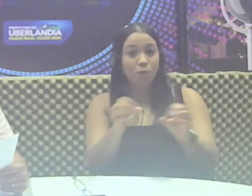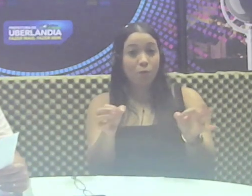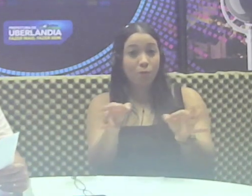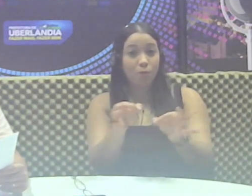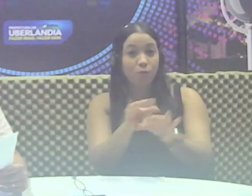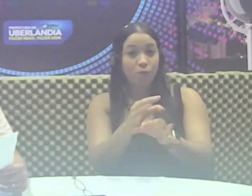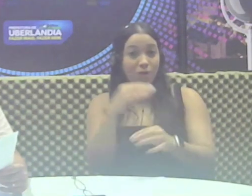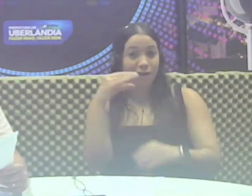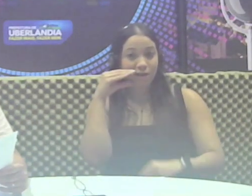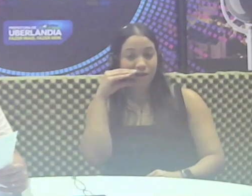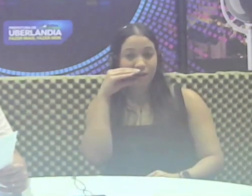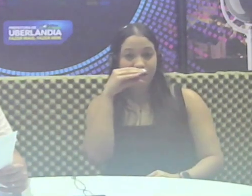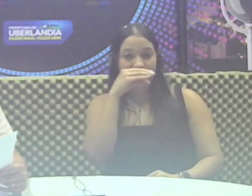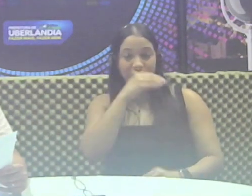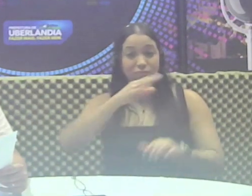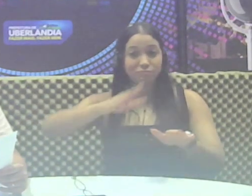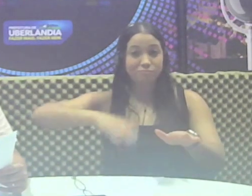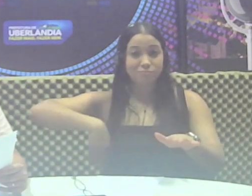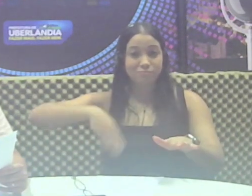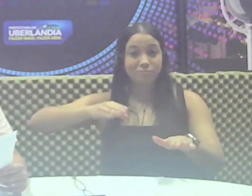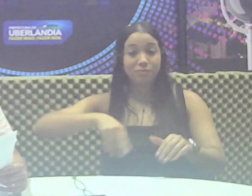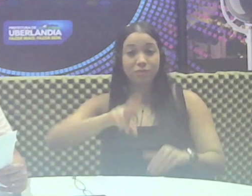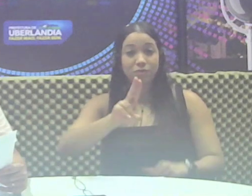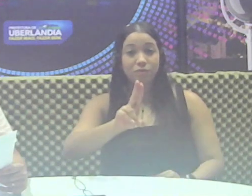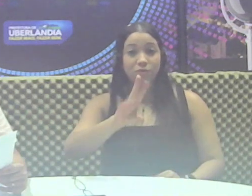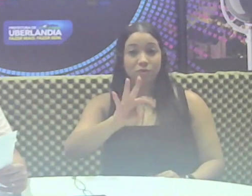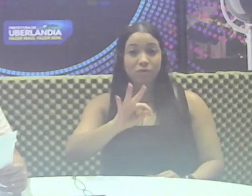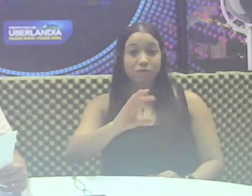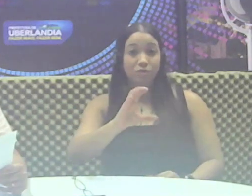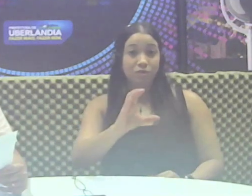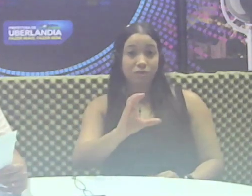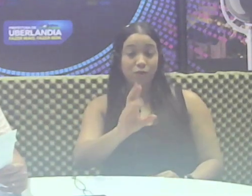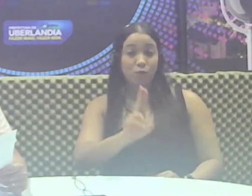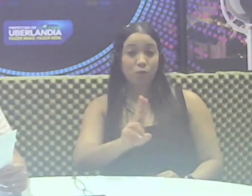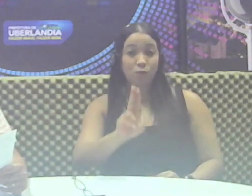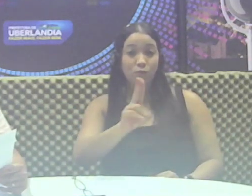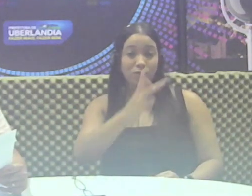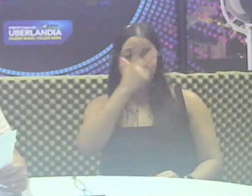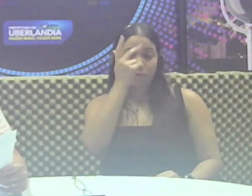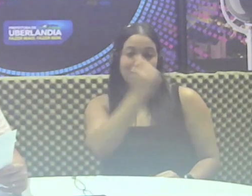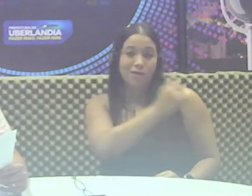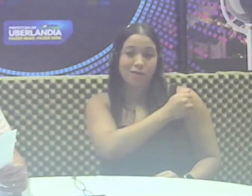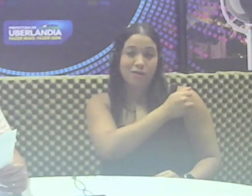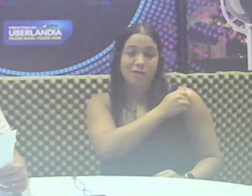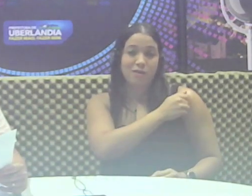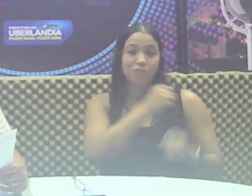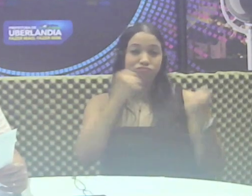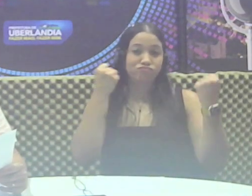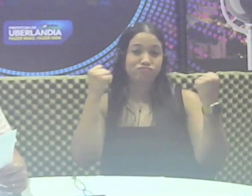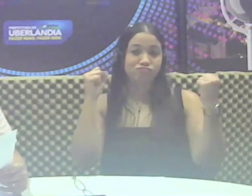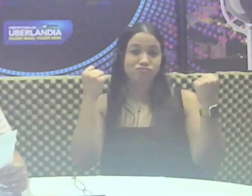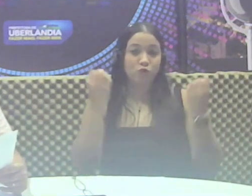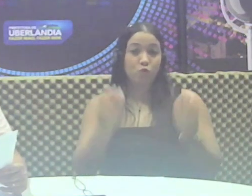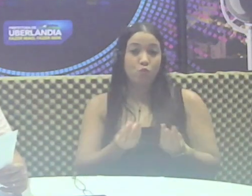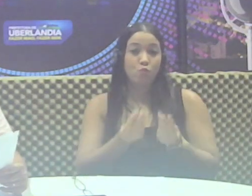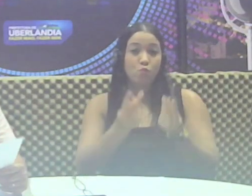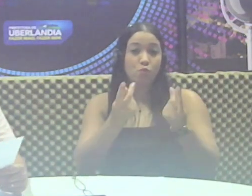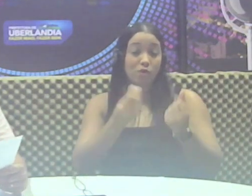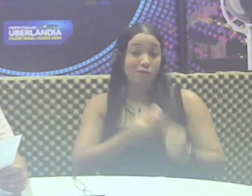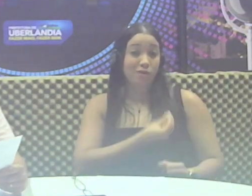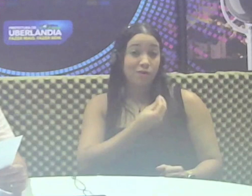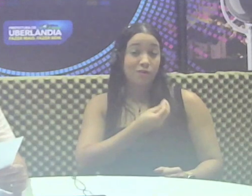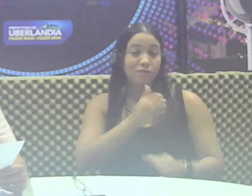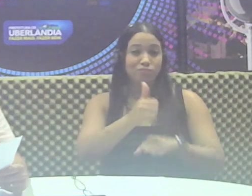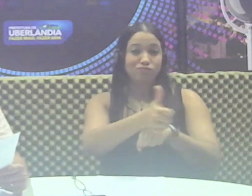de aquecimento, a piscina olímpica do TC poderá ser utilizada pelos alunos de iniciação esportiva, qualidade de vida e